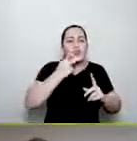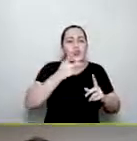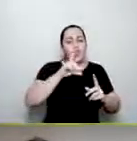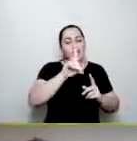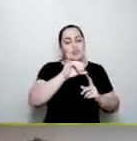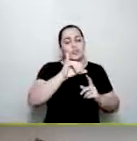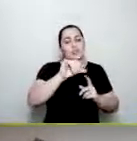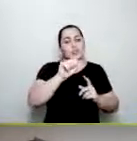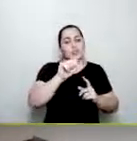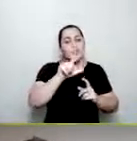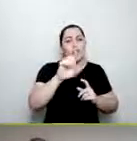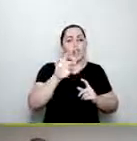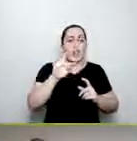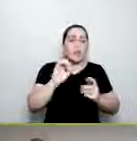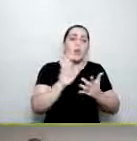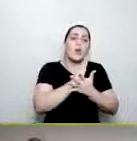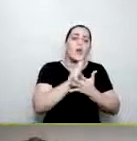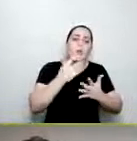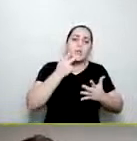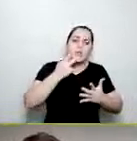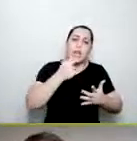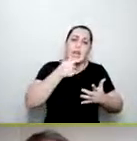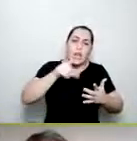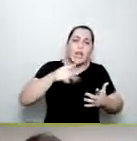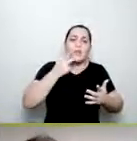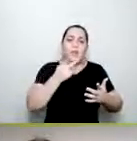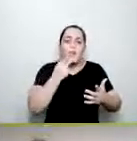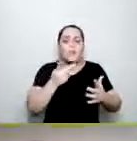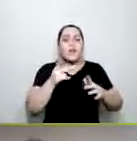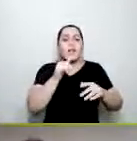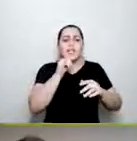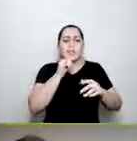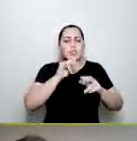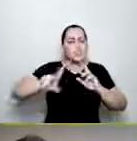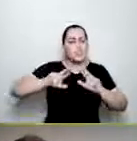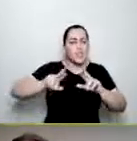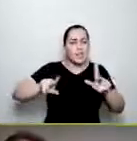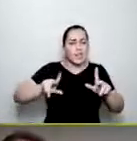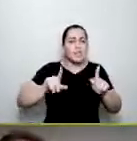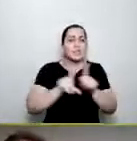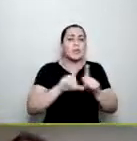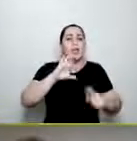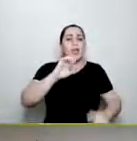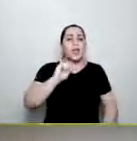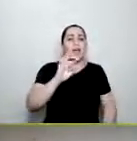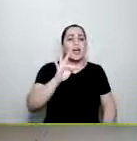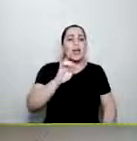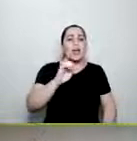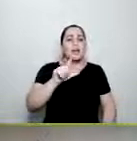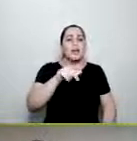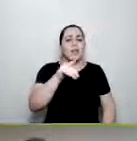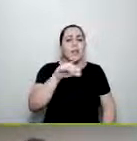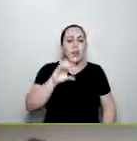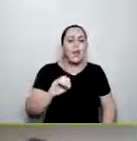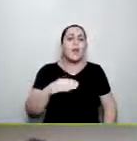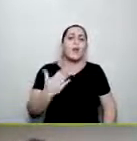na França, né? Algumas línguas são claramente diferentes, o basco, o breton, né? Também o catalão, o alemão ainda